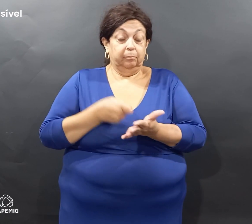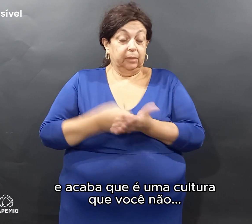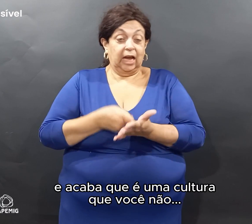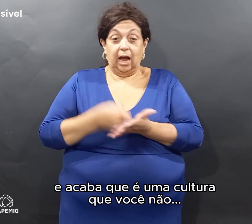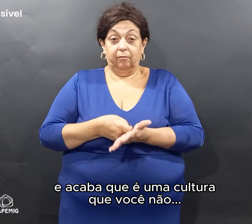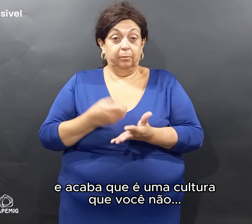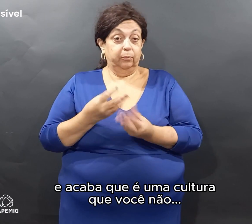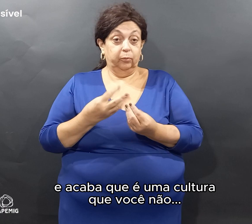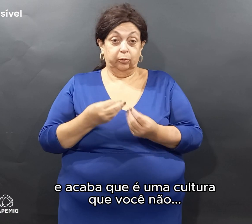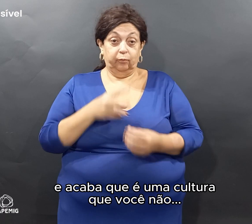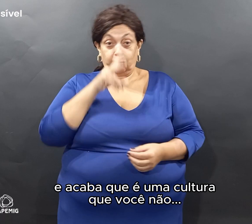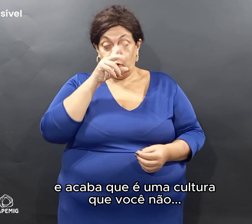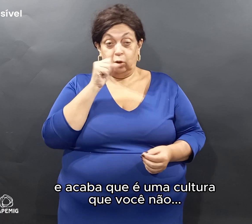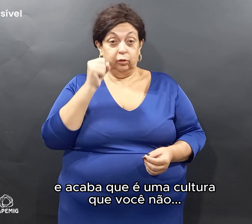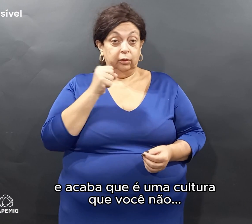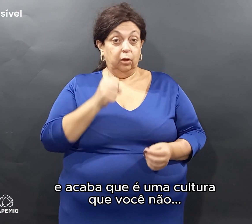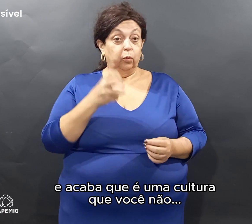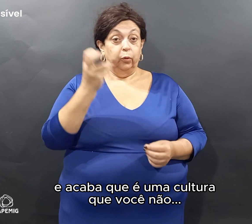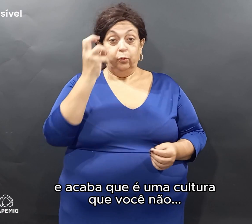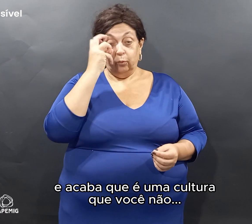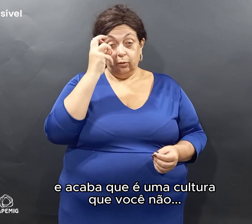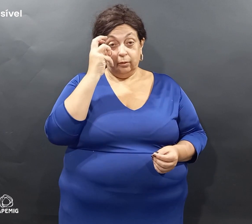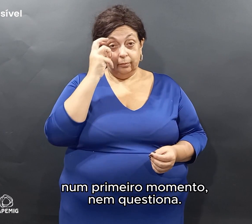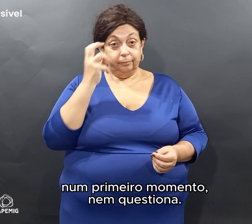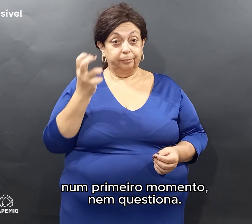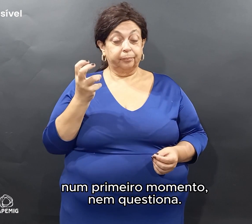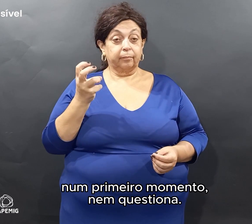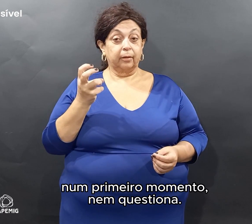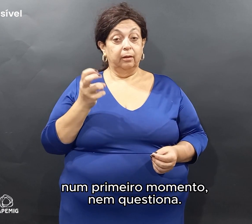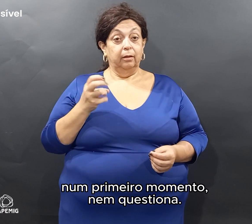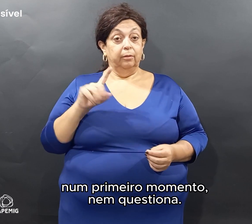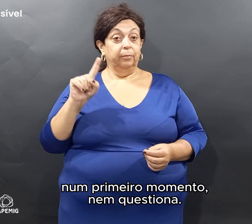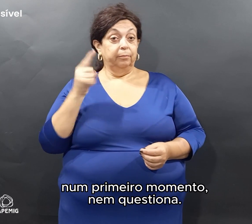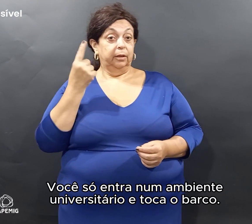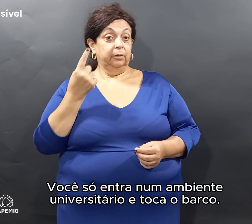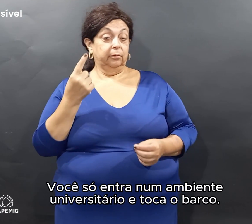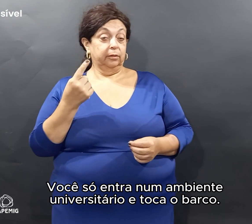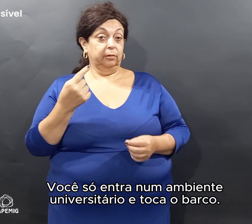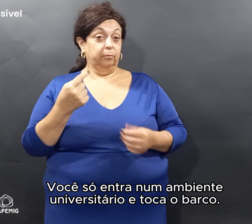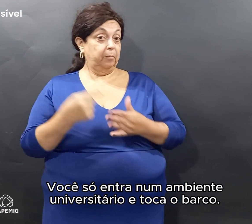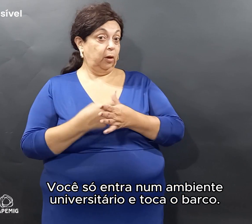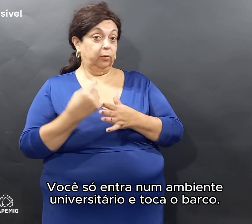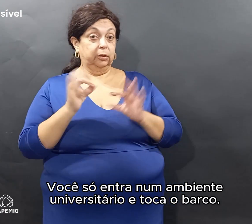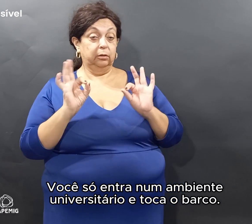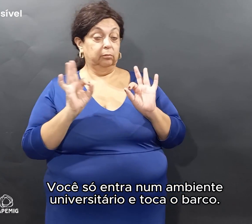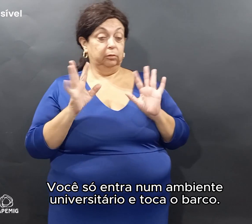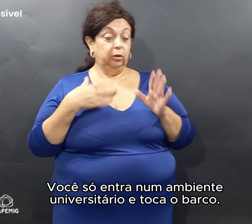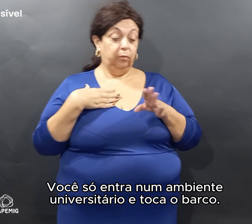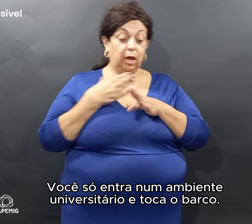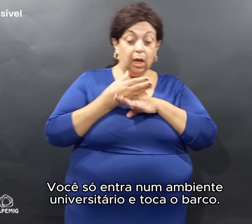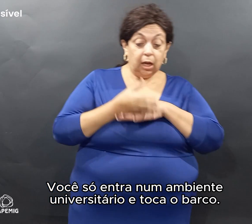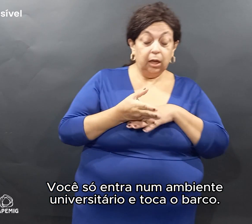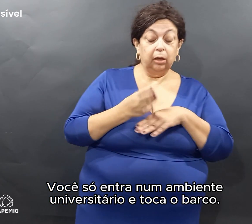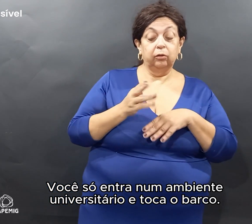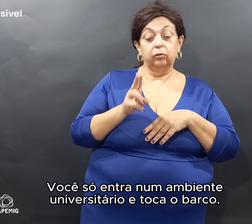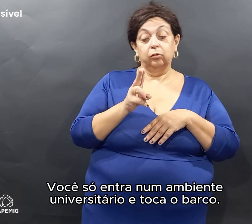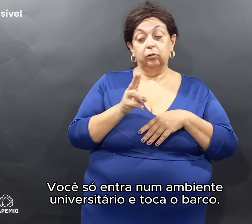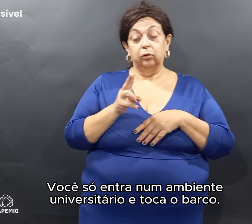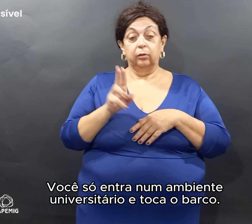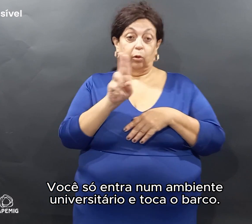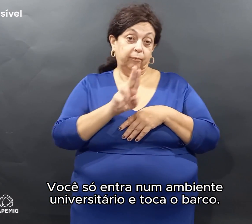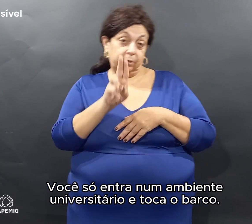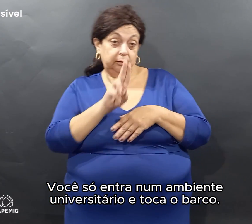coisa. E acaba que é uma cultura que você não, num primeiro momento, nem questiona. Você só entra no ambiente